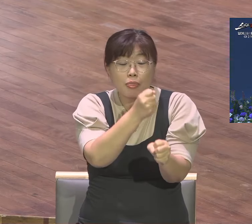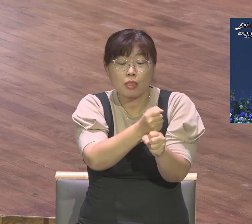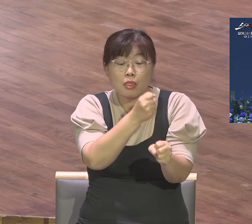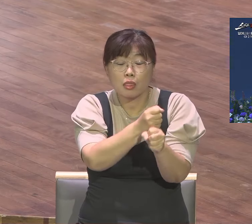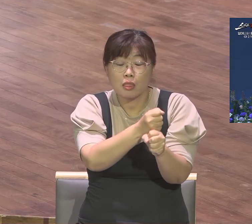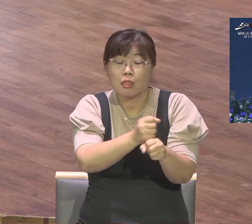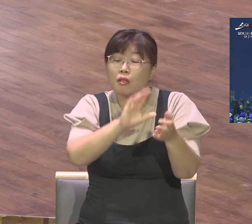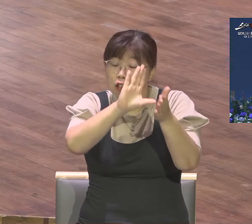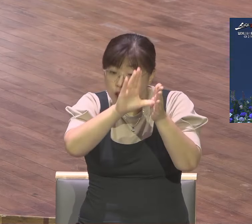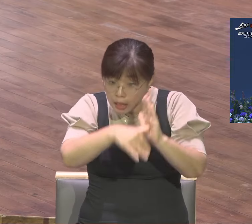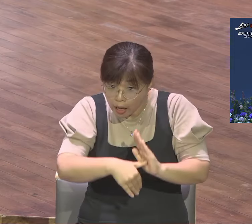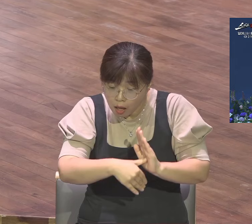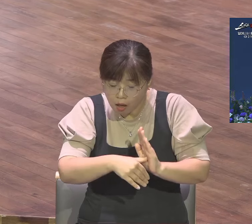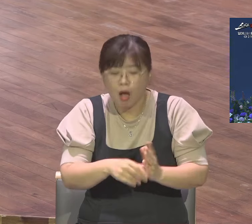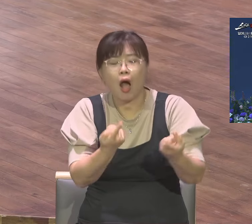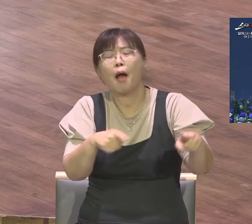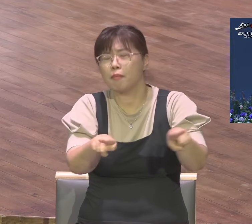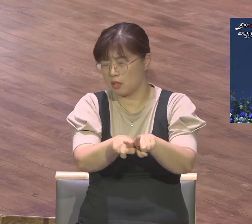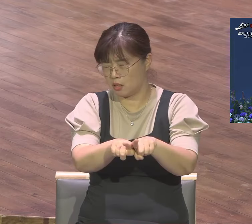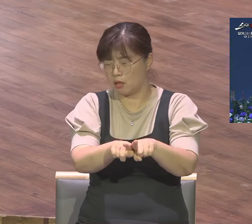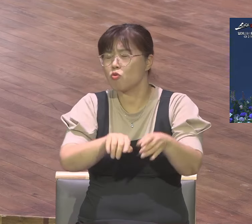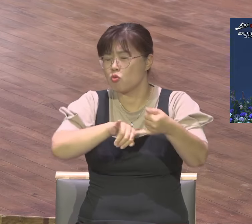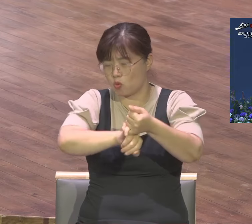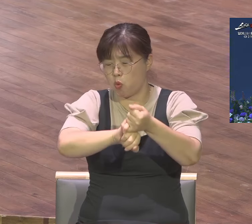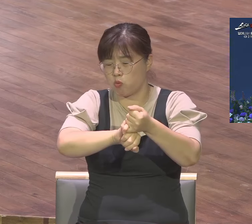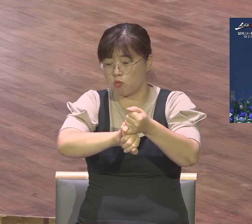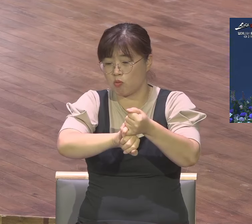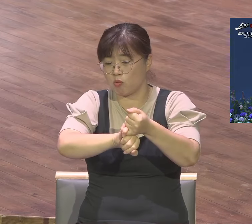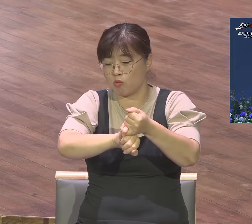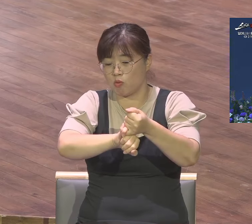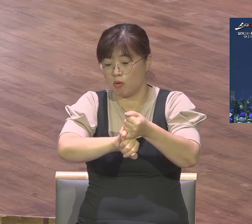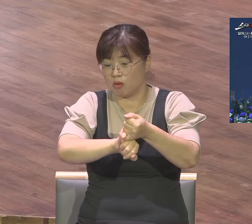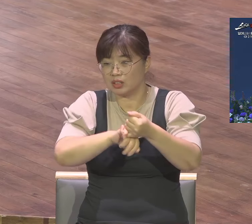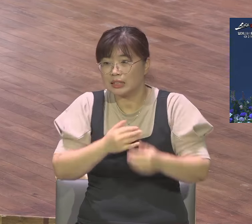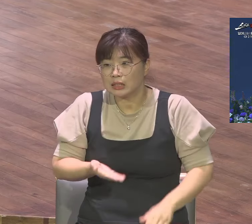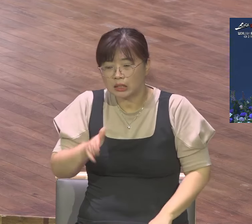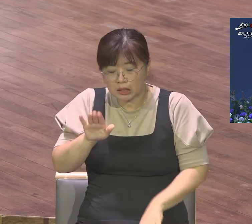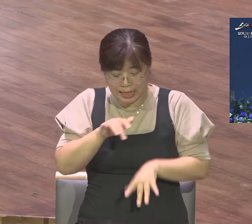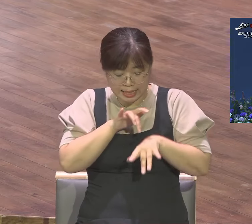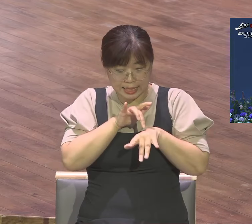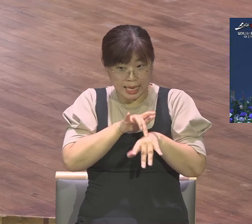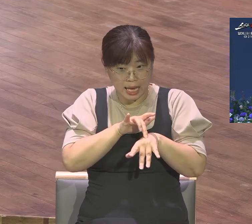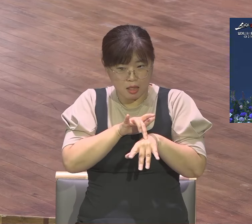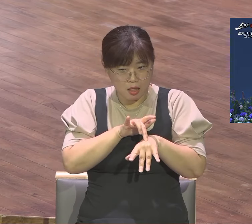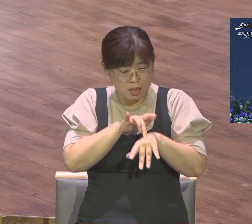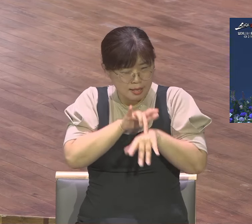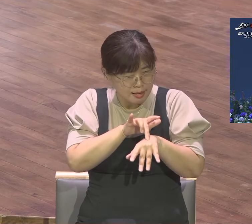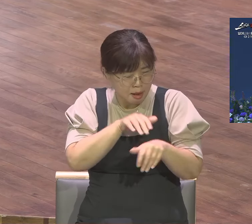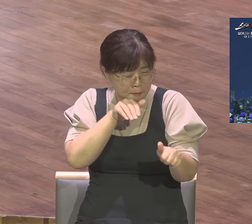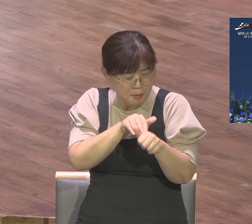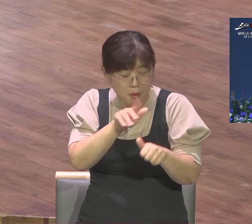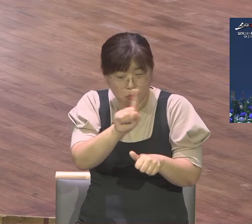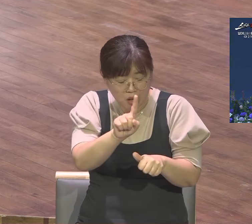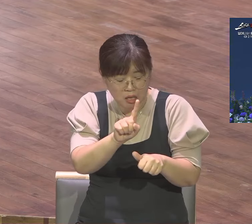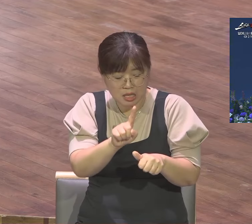뭐예요? 하나 되지 못하기. 어떻게 하시든지 하나 되지 못하도 온갖 해방을 해요.